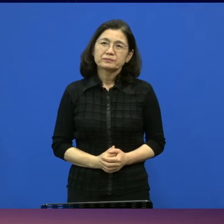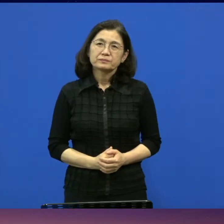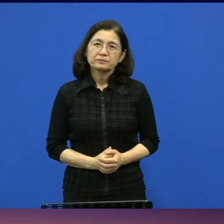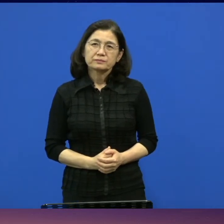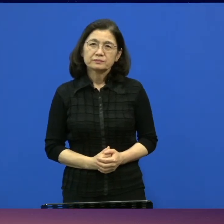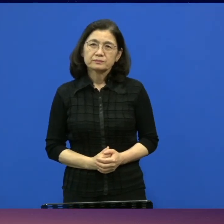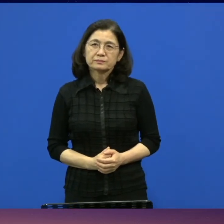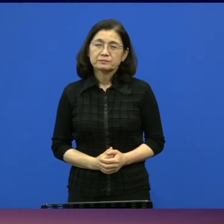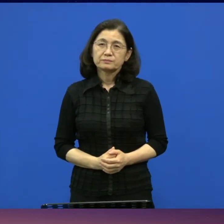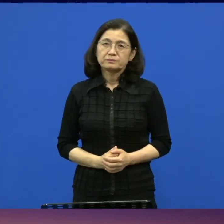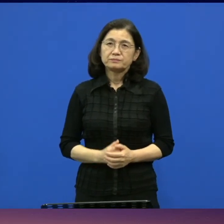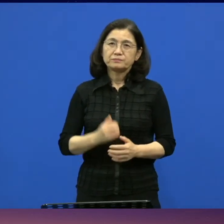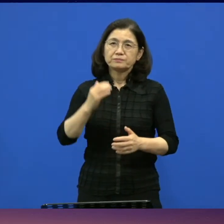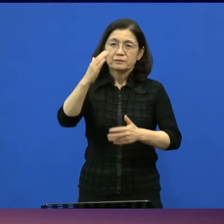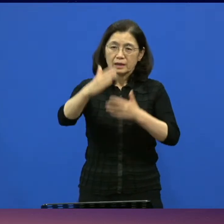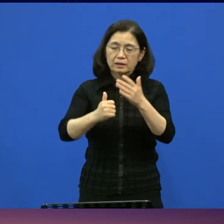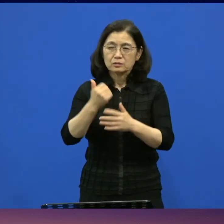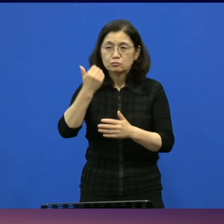하나님이 누구이신지 모르니까.